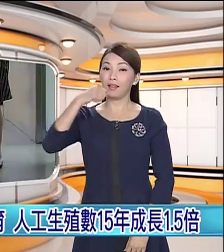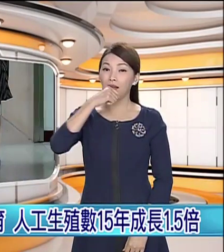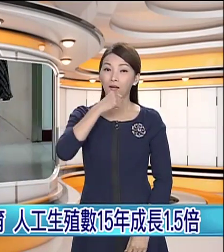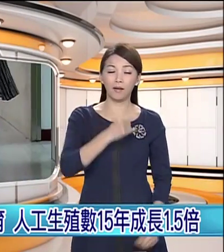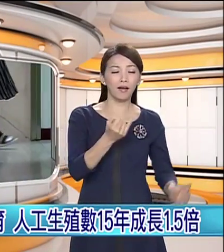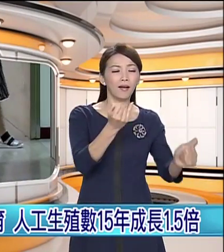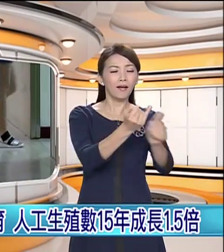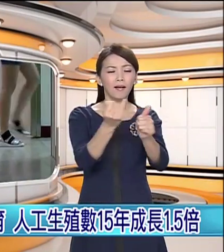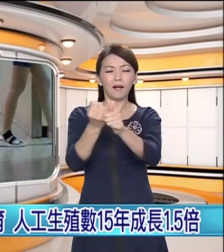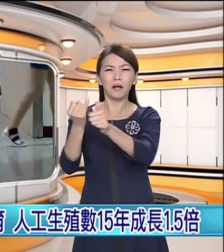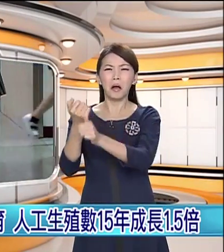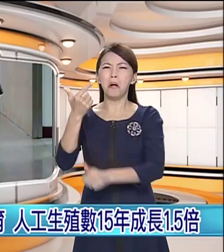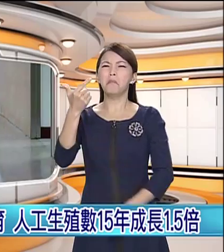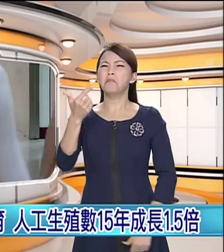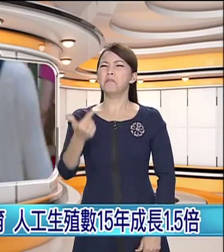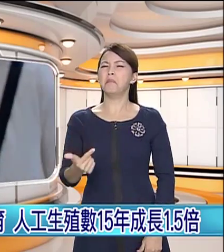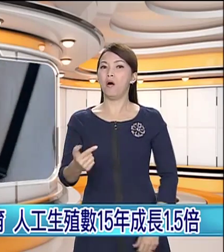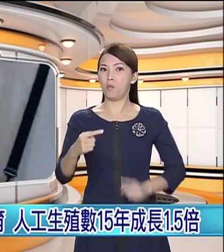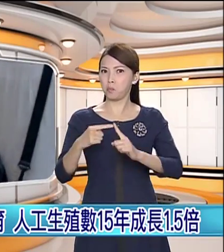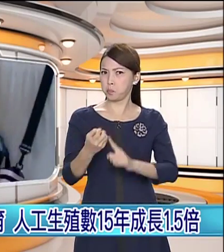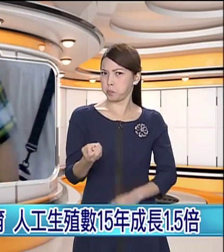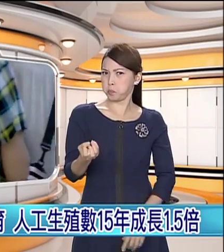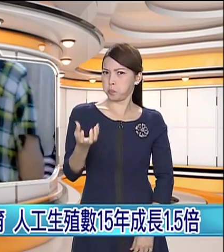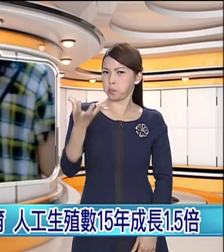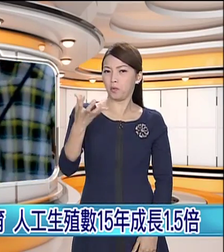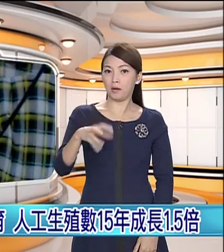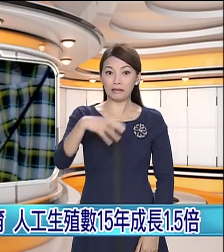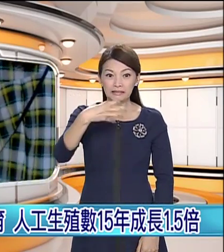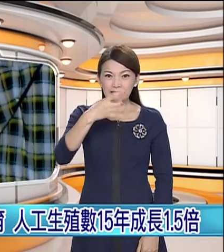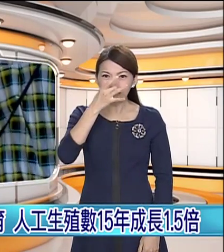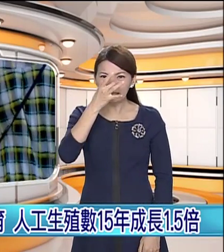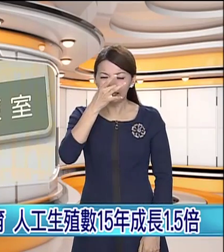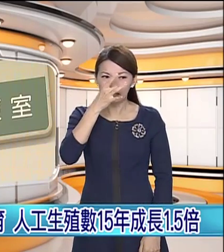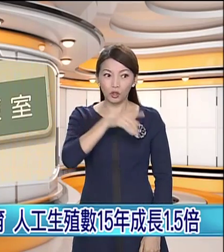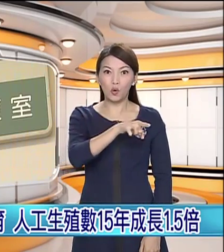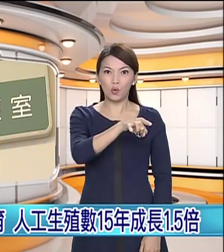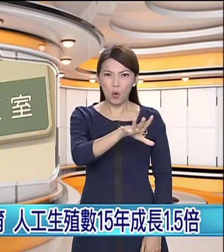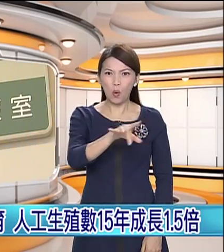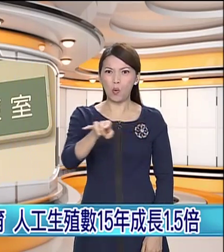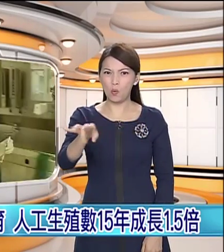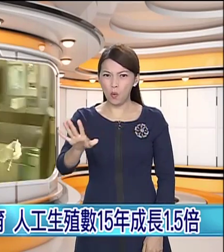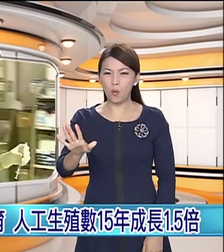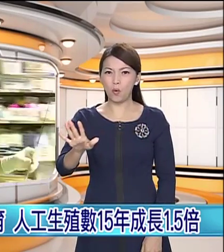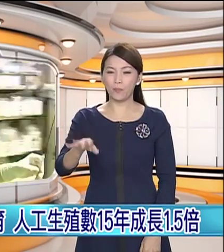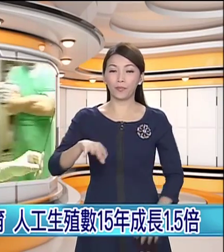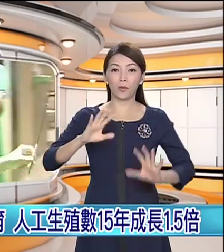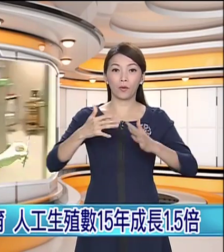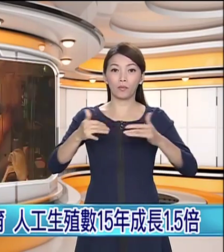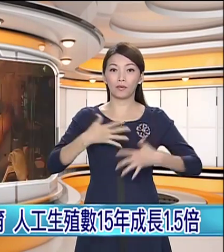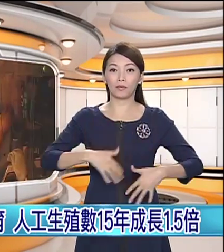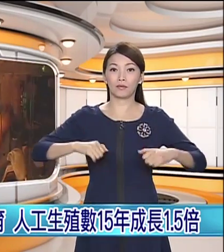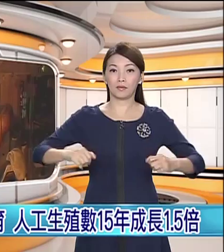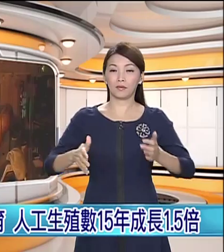台湾人越来越晚婚，不孕的问题也越来越多。根据国健署的统